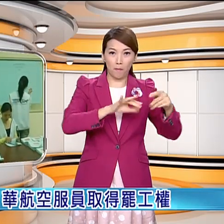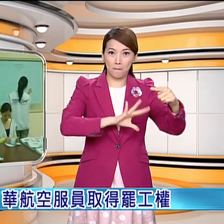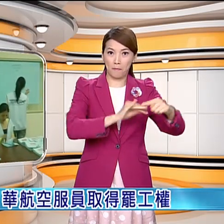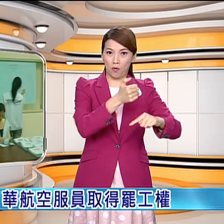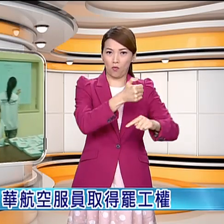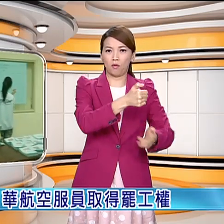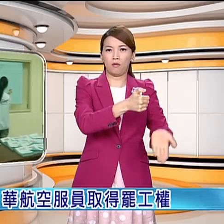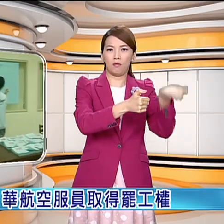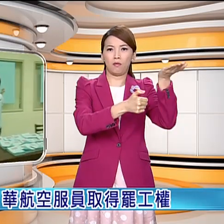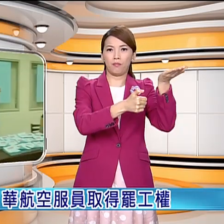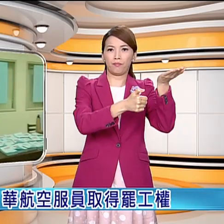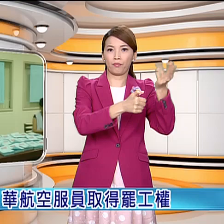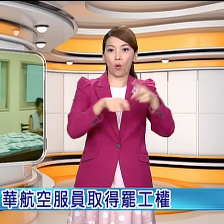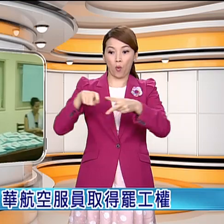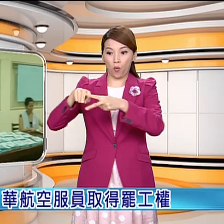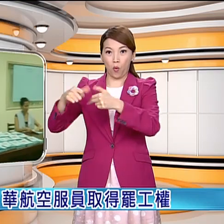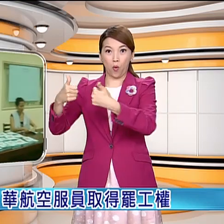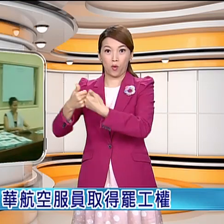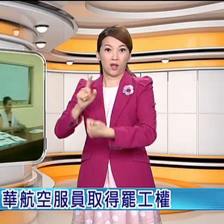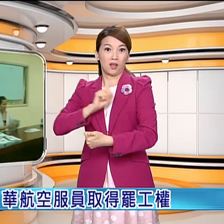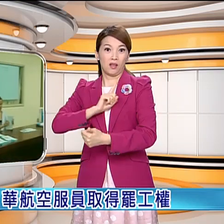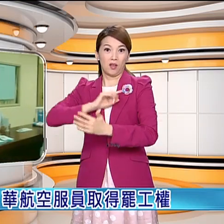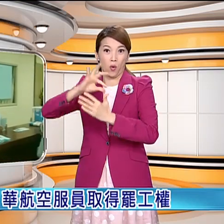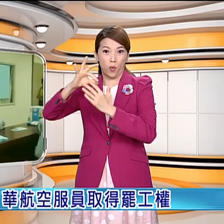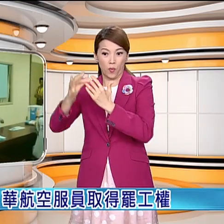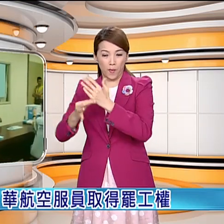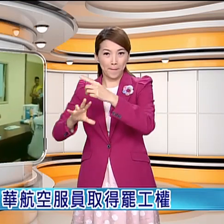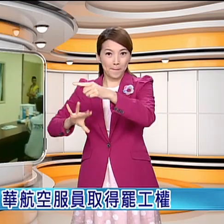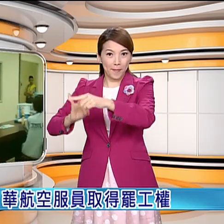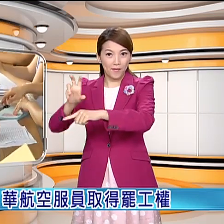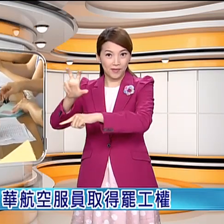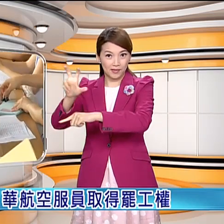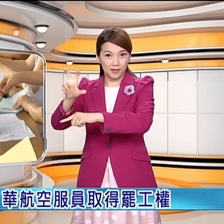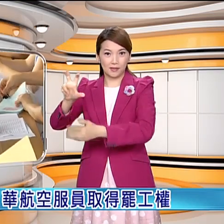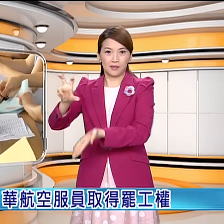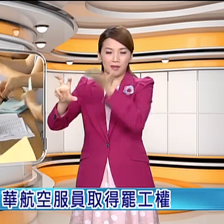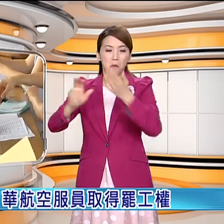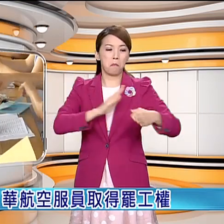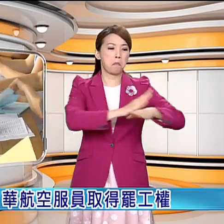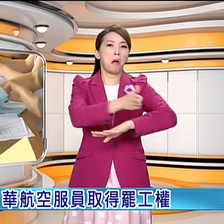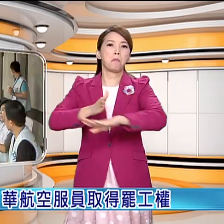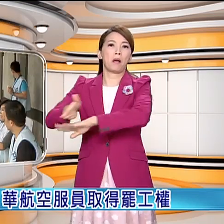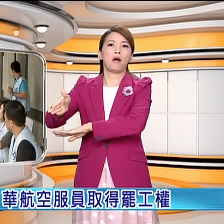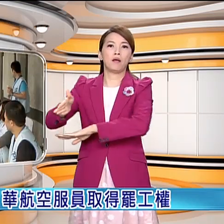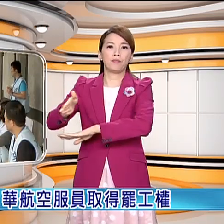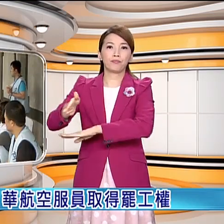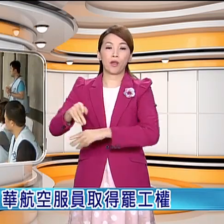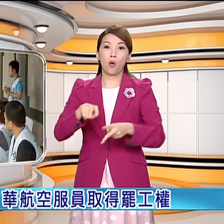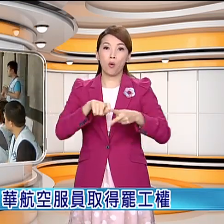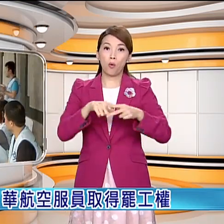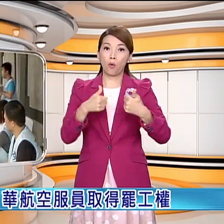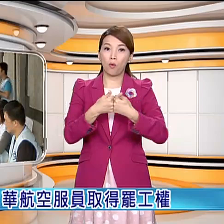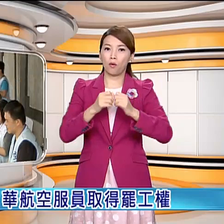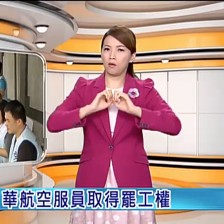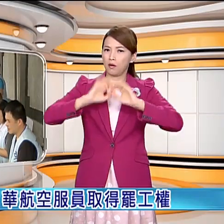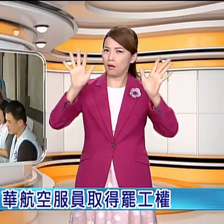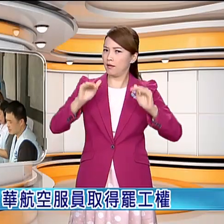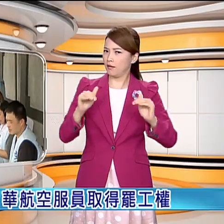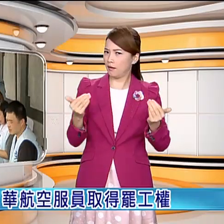超过了法定50%以及工会自定的70%门槛。工会扬言，最快暑